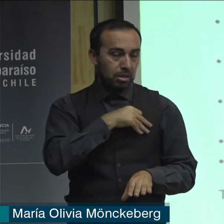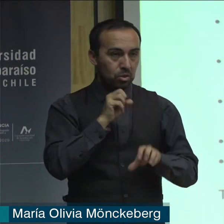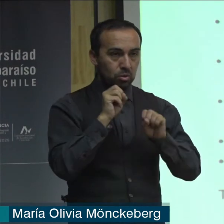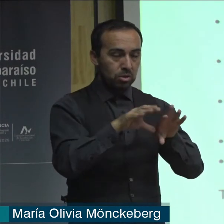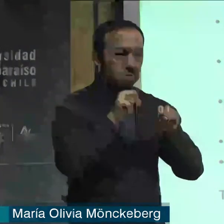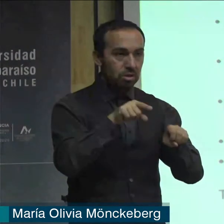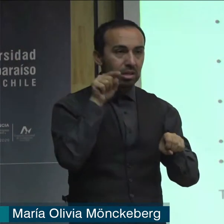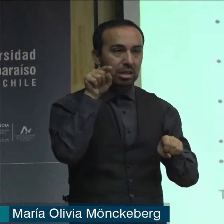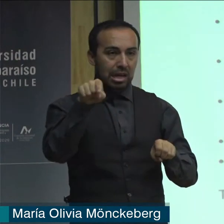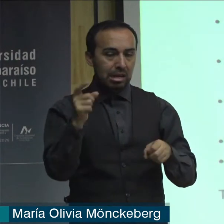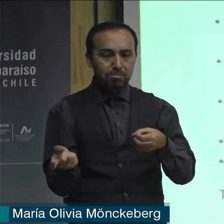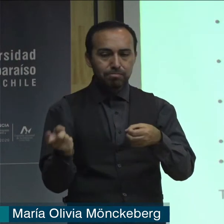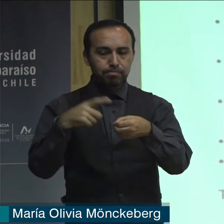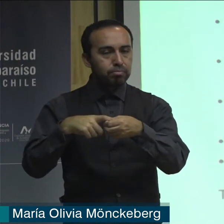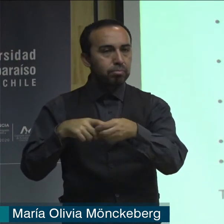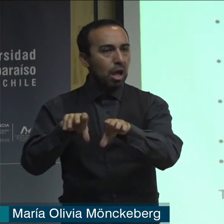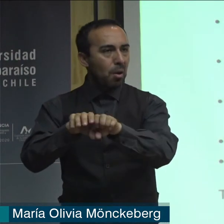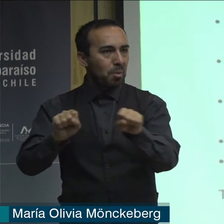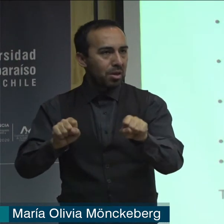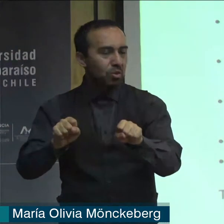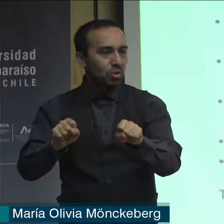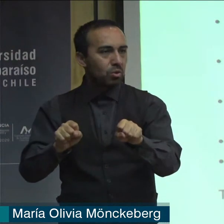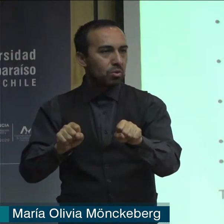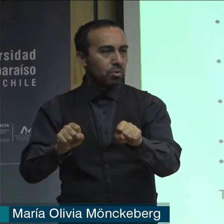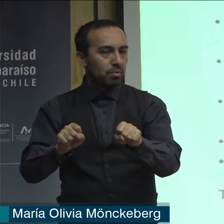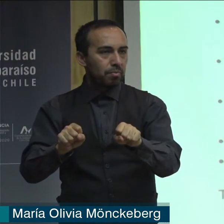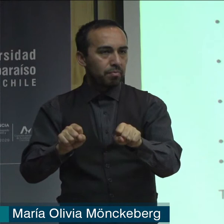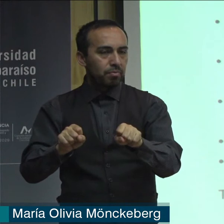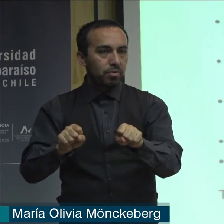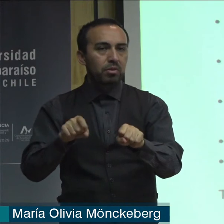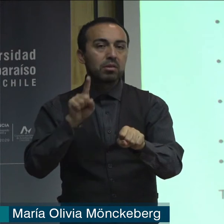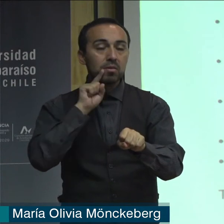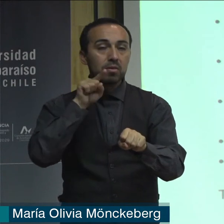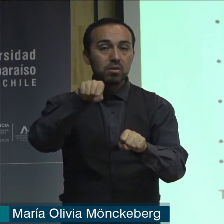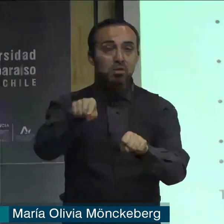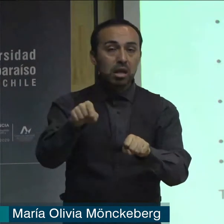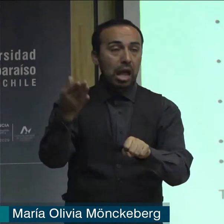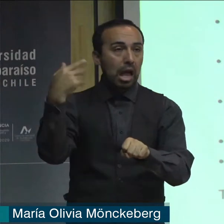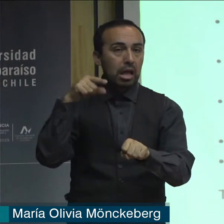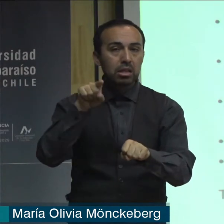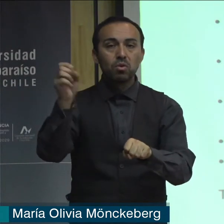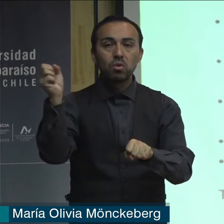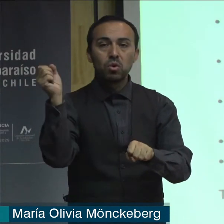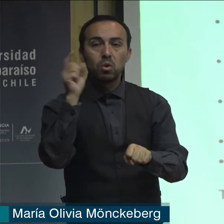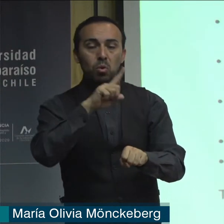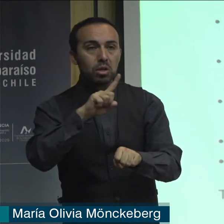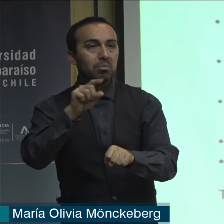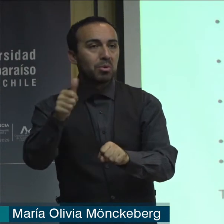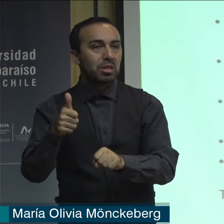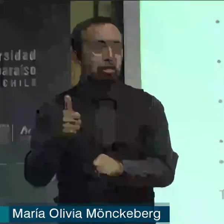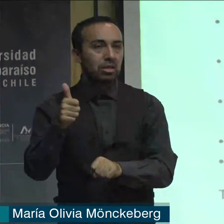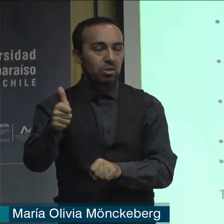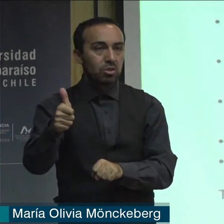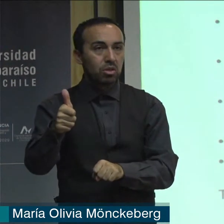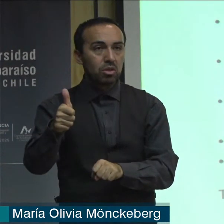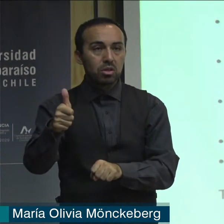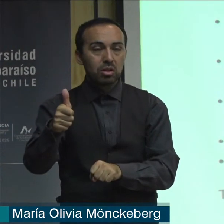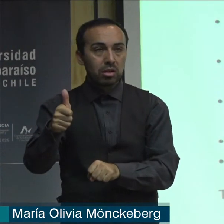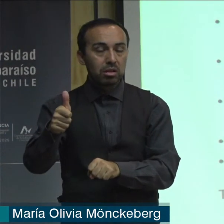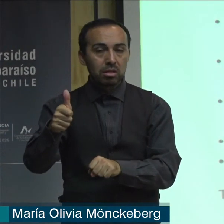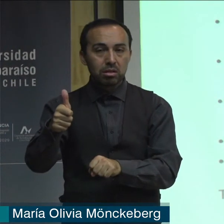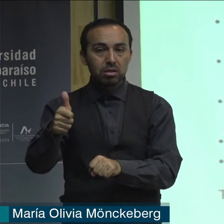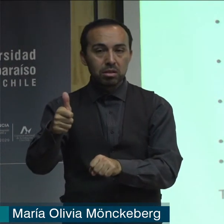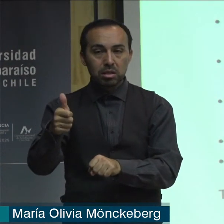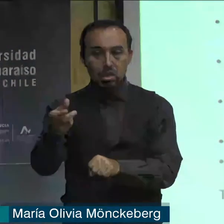selume que era uno de los que estuvo en en esas comisiones y que fue el último director de presupuesto de pinoche